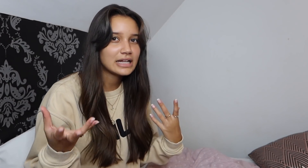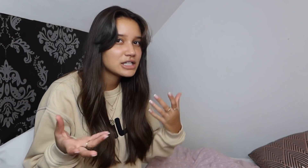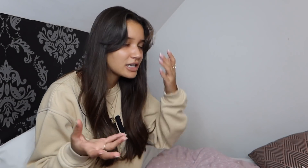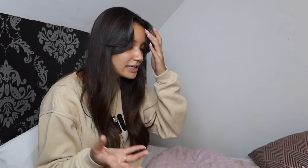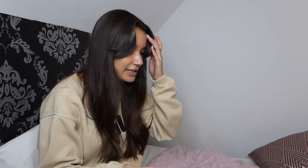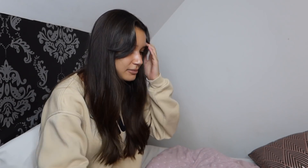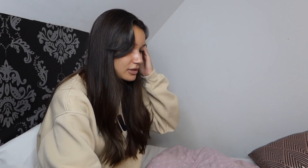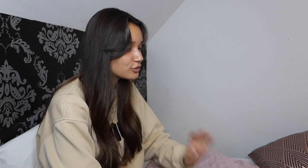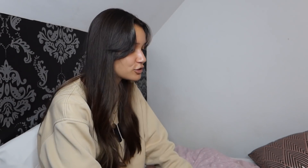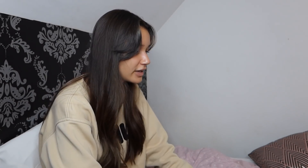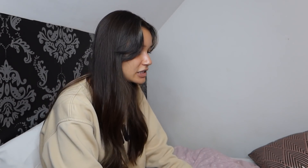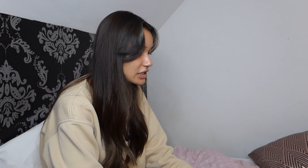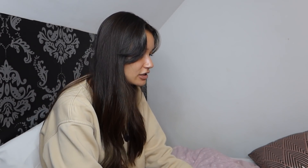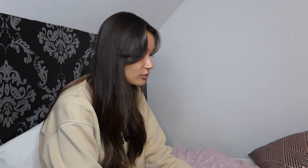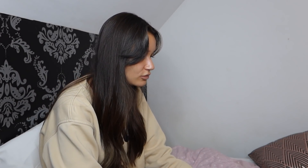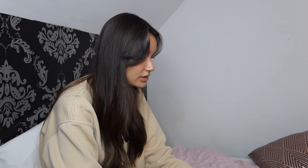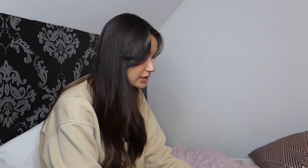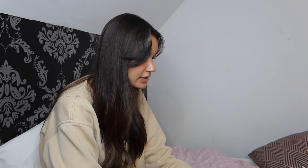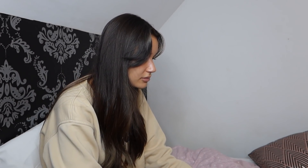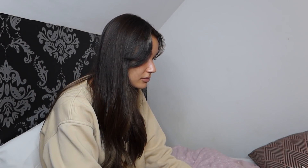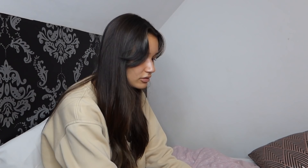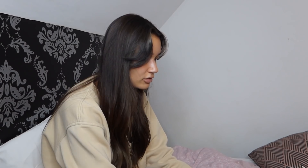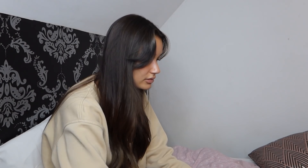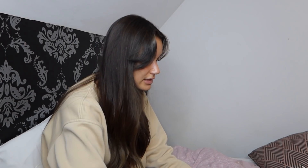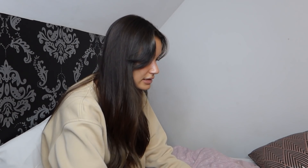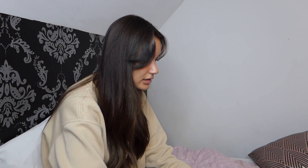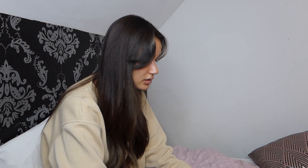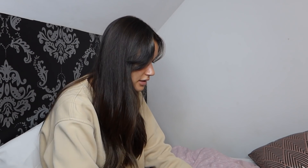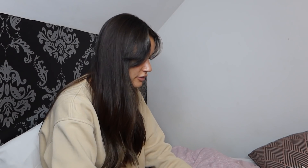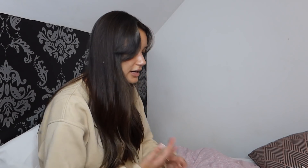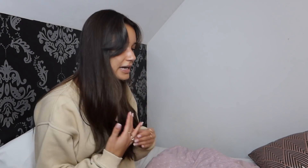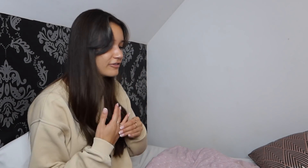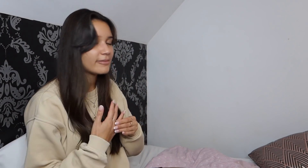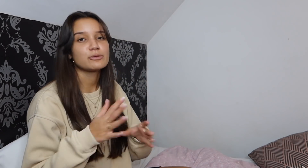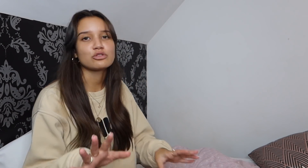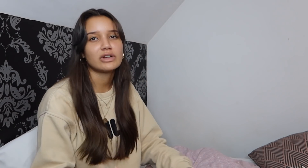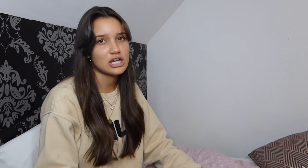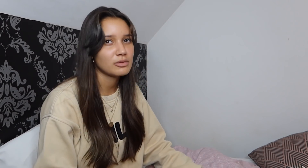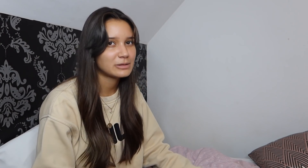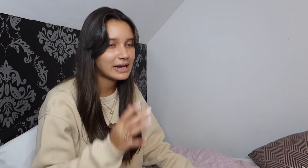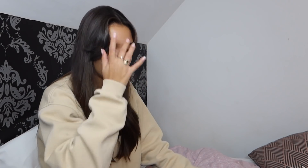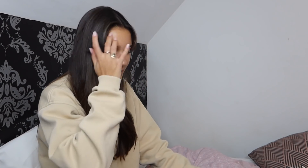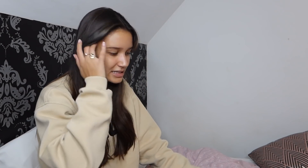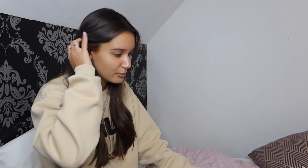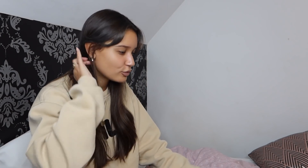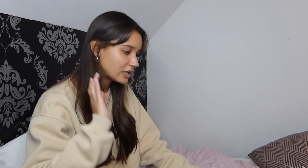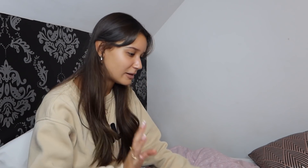dire Kim. Donc je vais aller chercher comment on dit Kim en langue des signes. Ah voilà, l'alphabet. Je pense qu'on va déjà commencer par l'alphabet, c'est un peu la base.